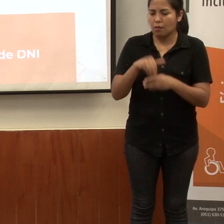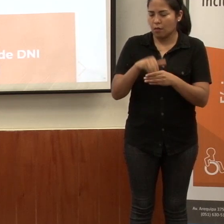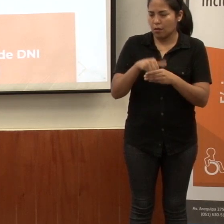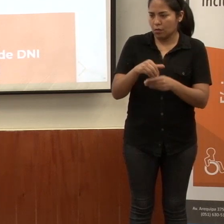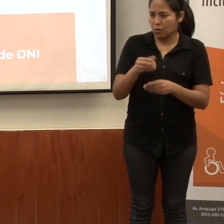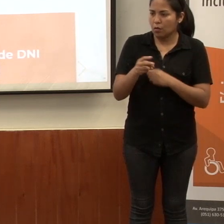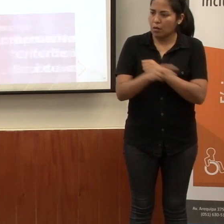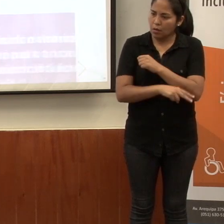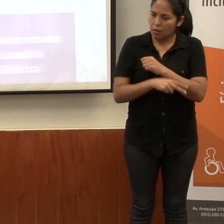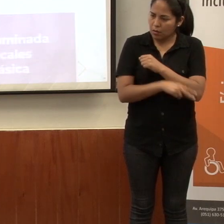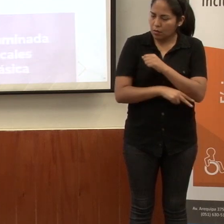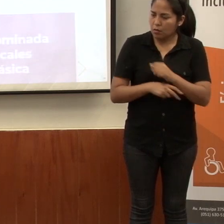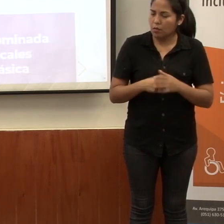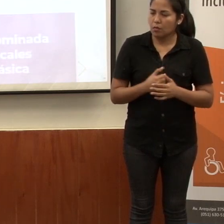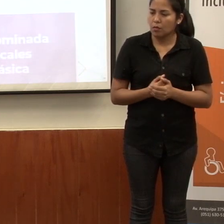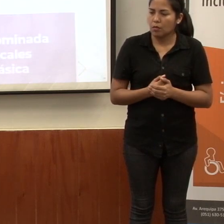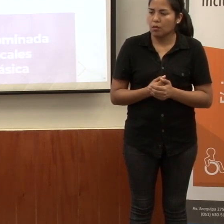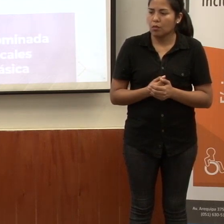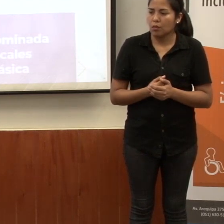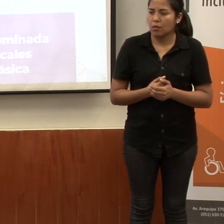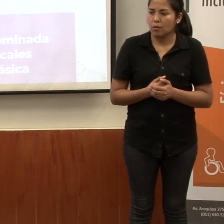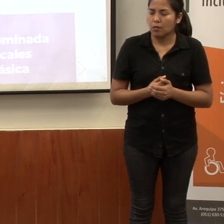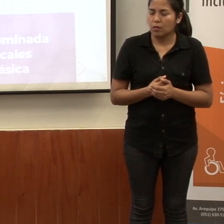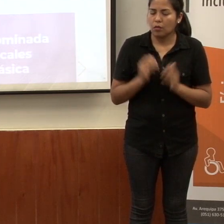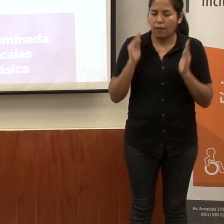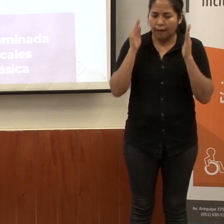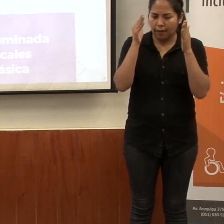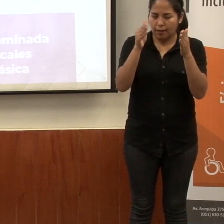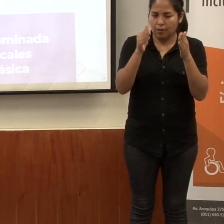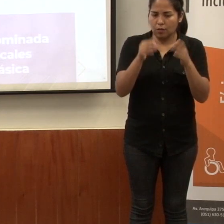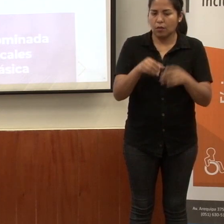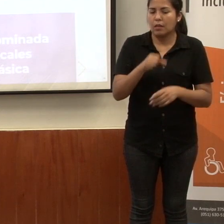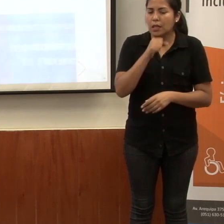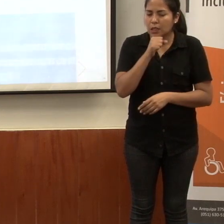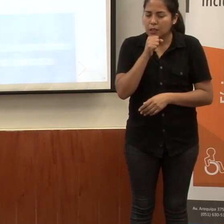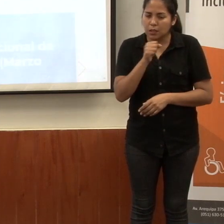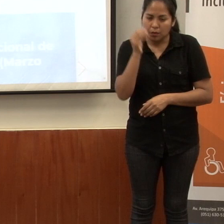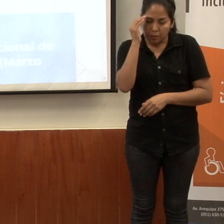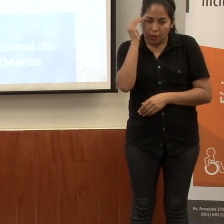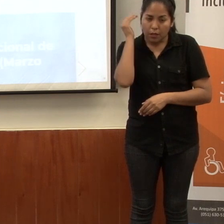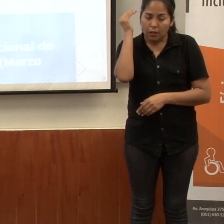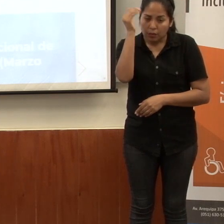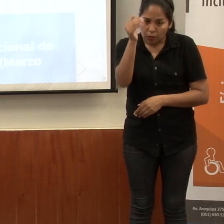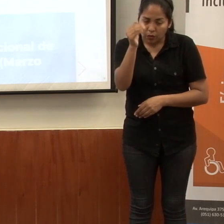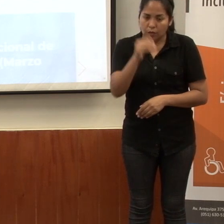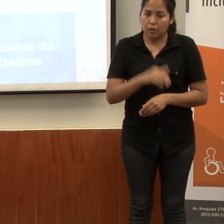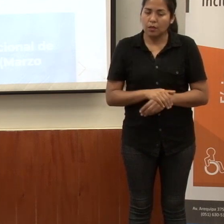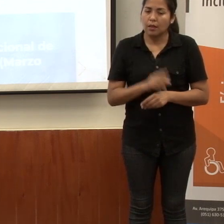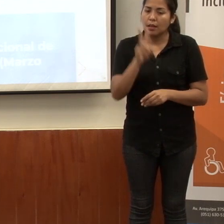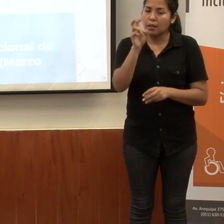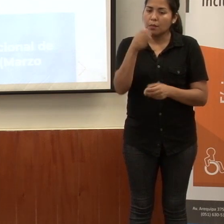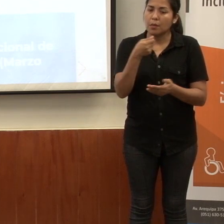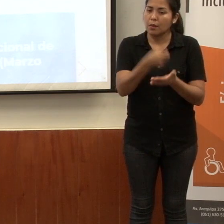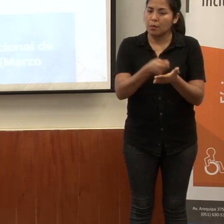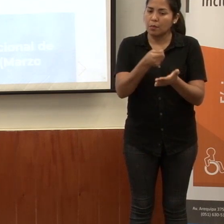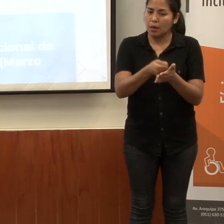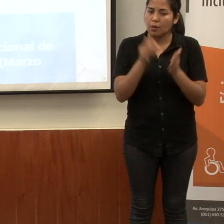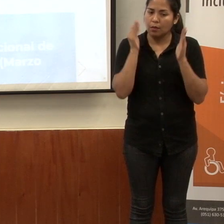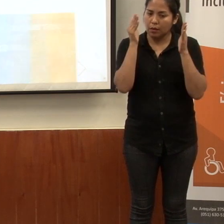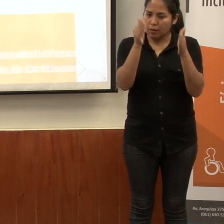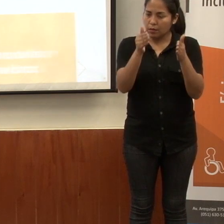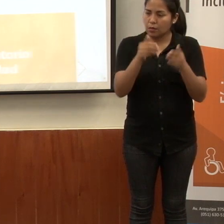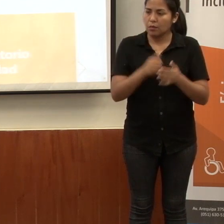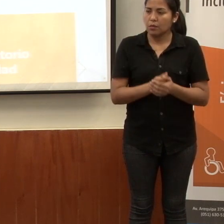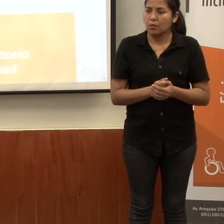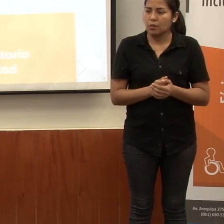con respecto a lo que viene a ser la atención de las personas adultas mayores en lo que corresponde al pago de la pensión. Y lo que hemos